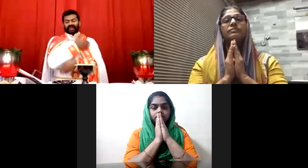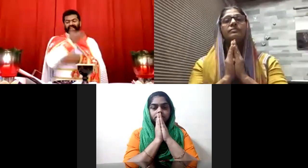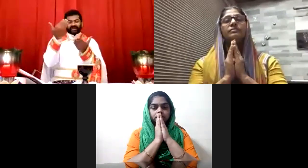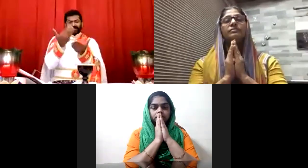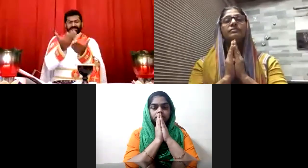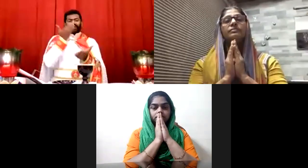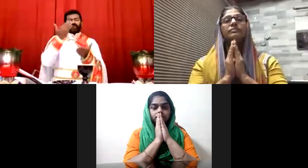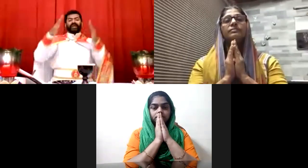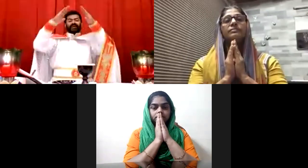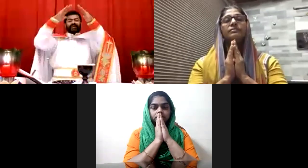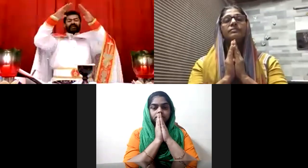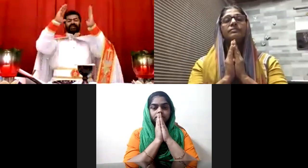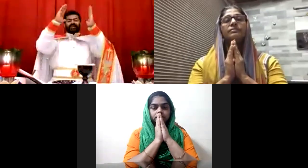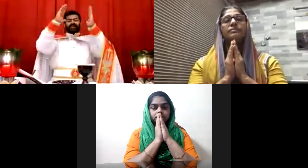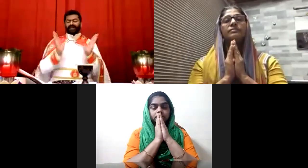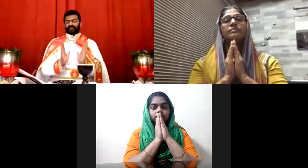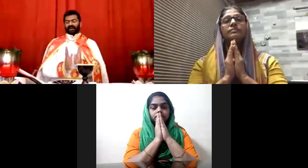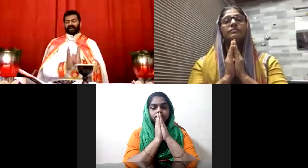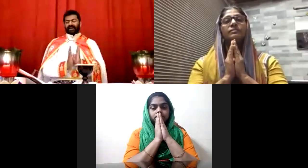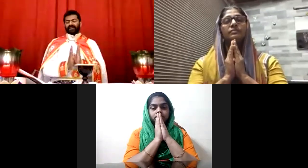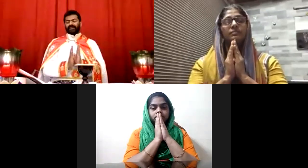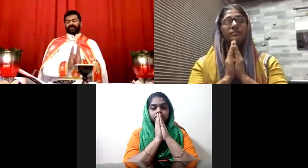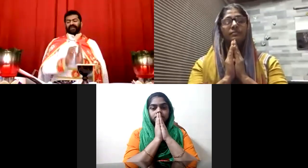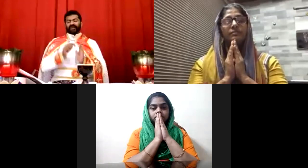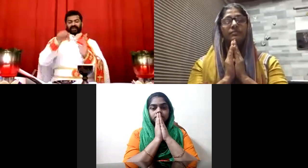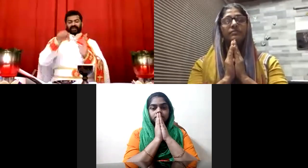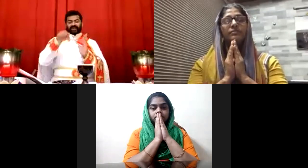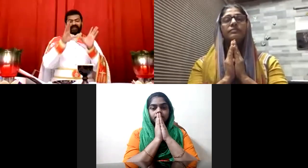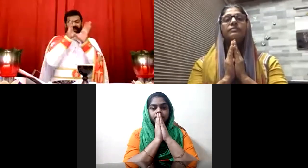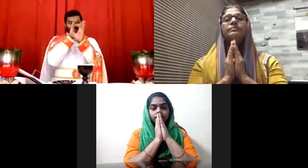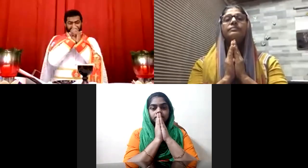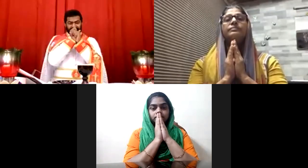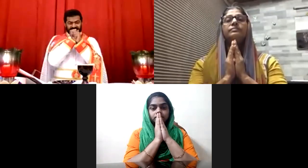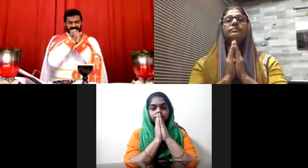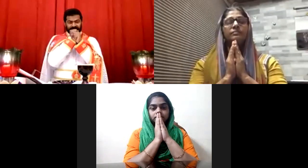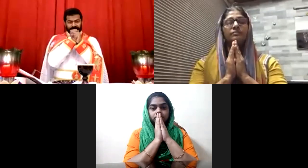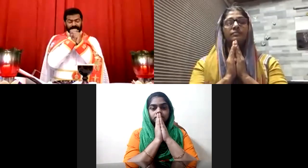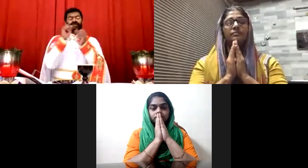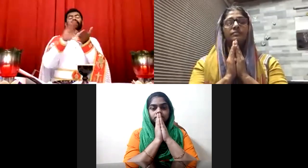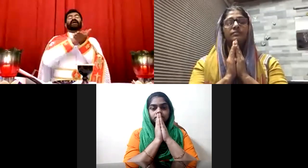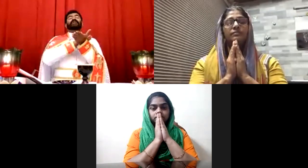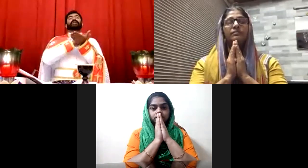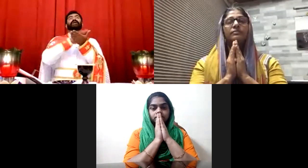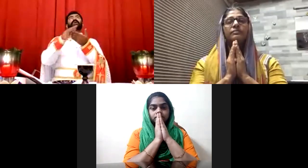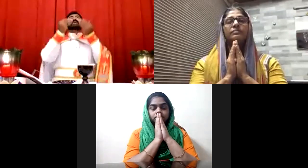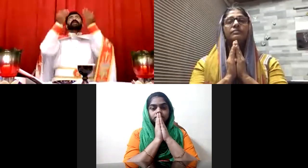ഞങ്ങളുടെ രക്ഷയുടെ സ്മാരകമായ ഈ രഹസ്യം